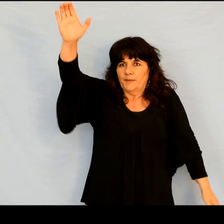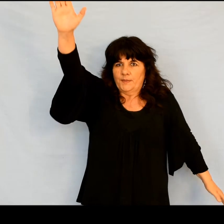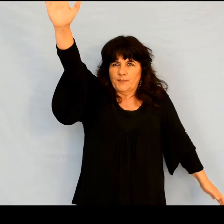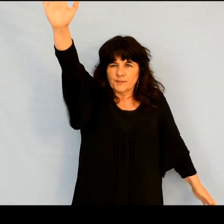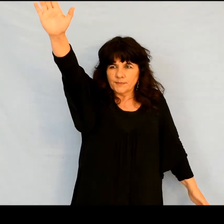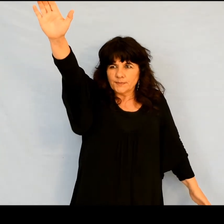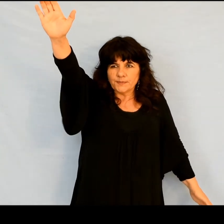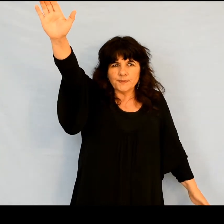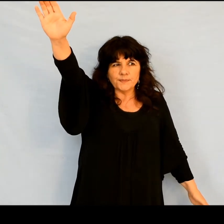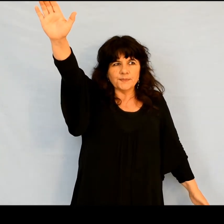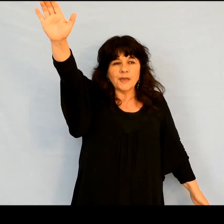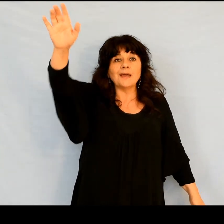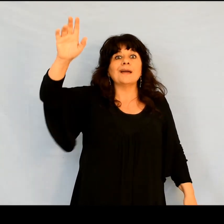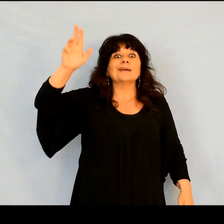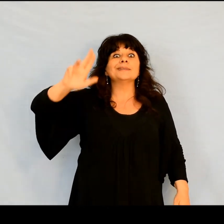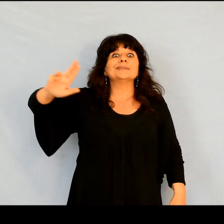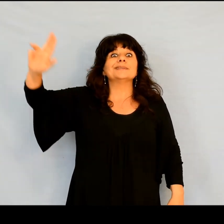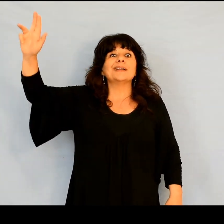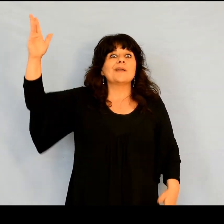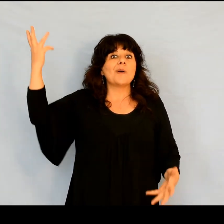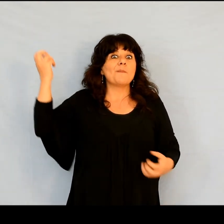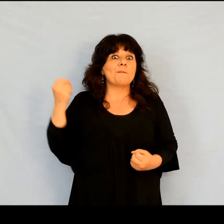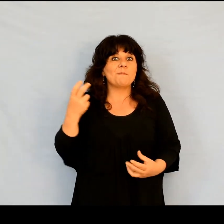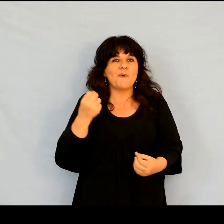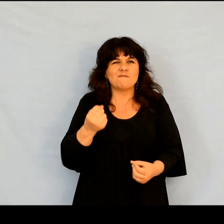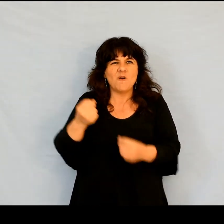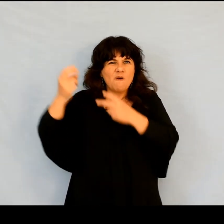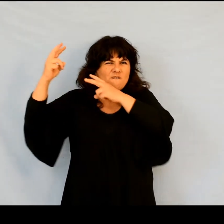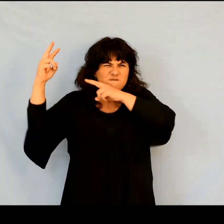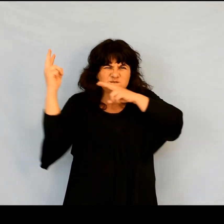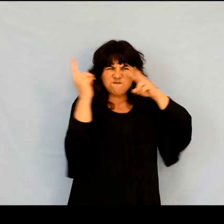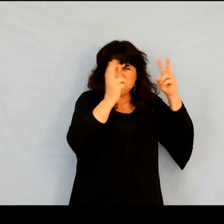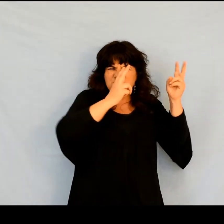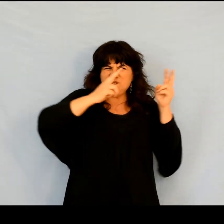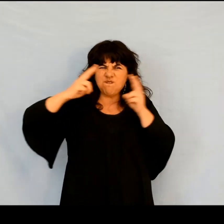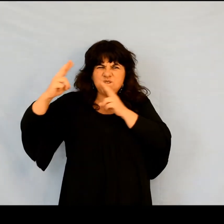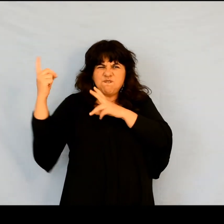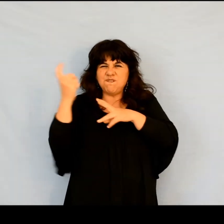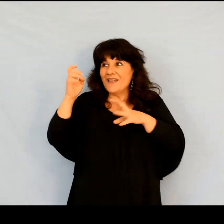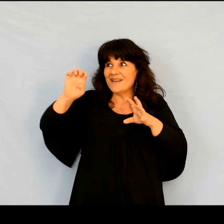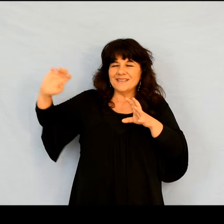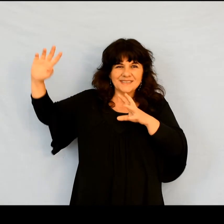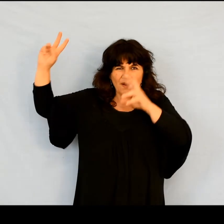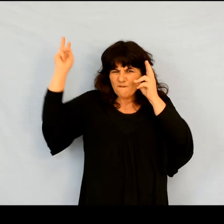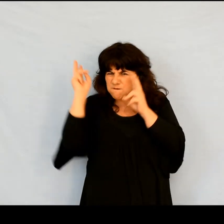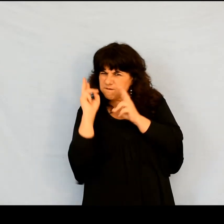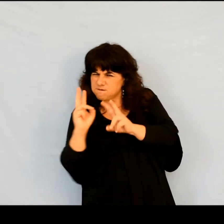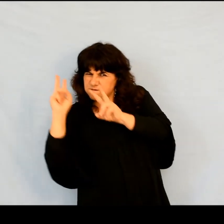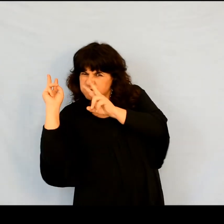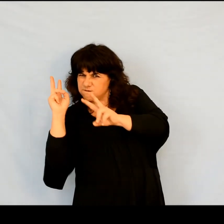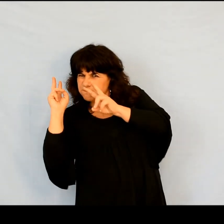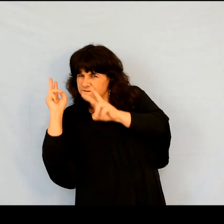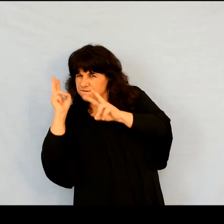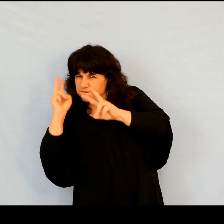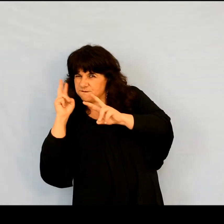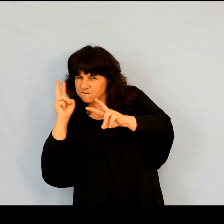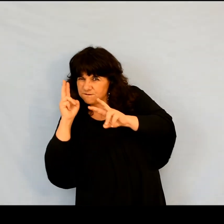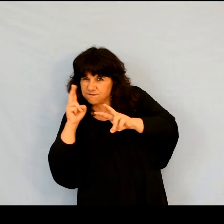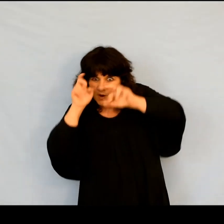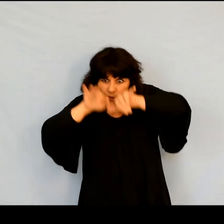vent d'est. Il mit la mer à sec et les eaux se fendirent. Les fils d'Israël